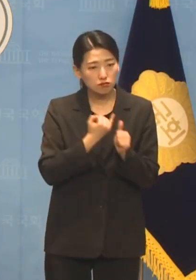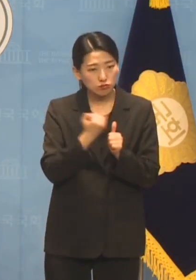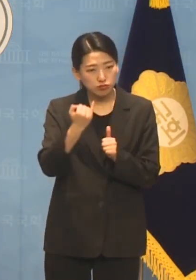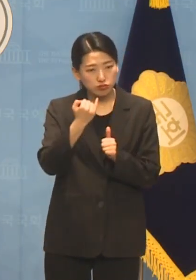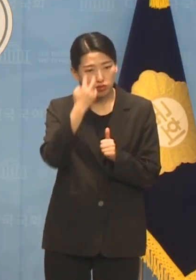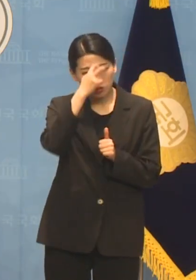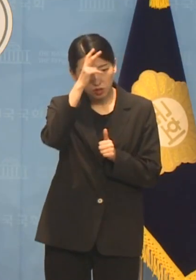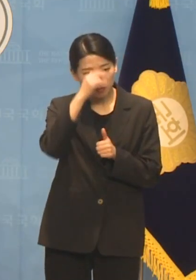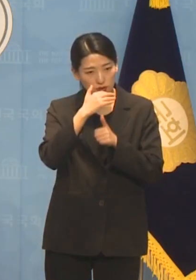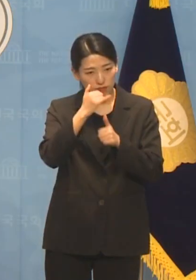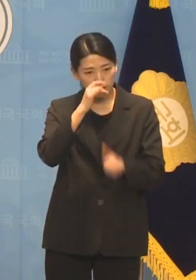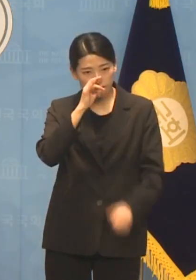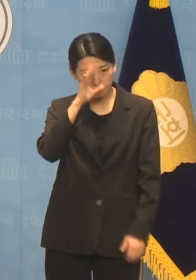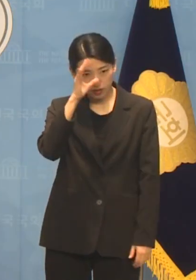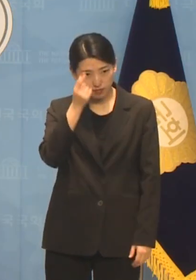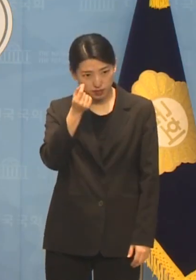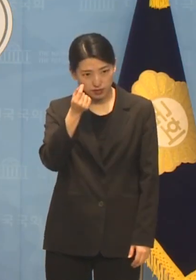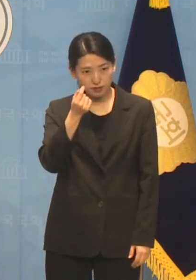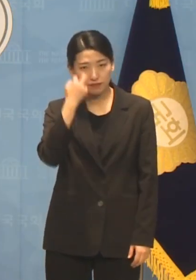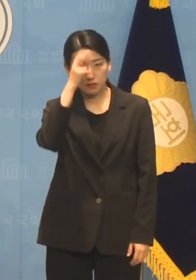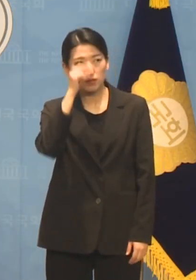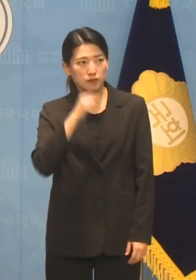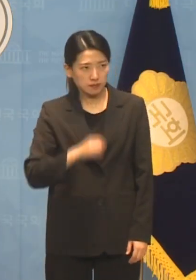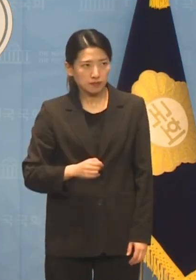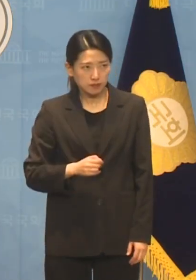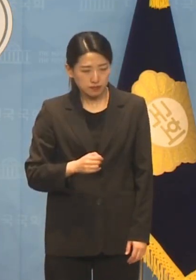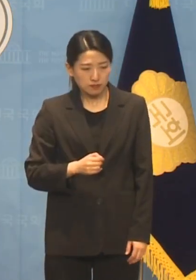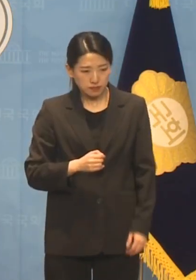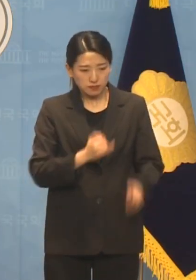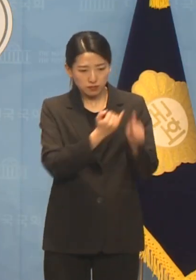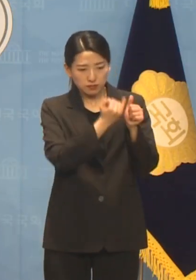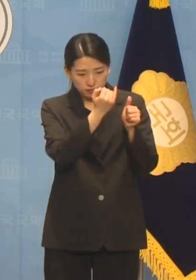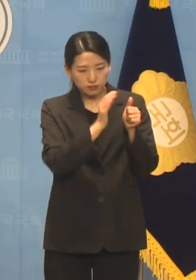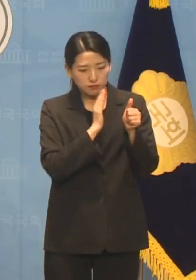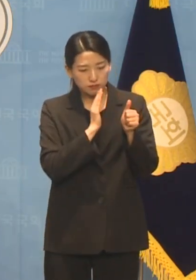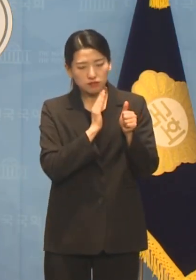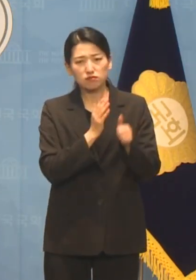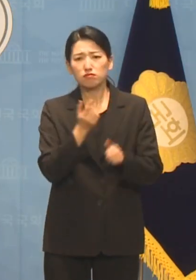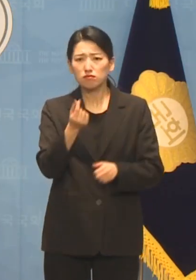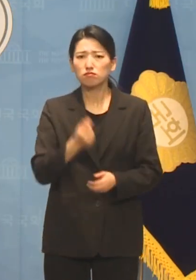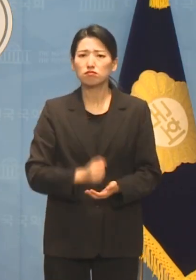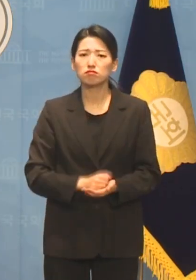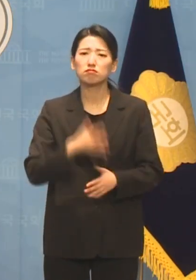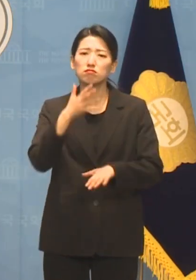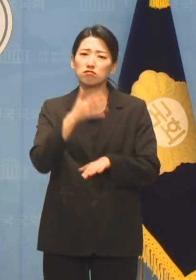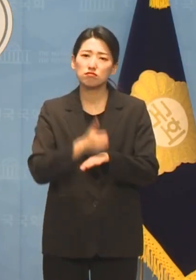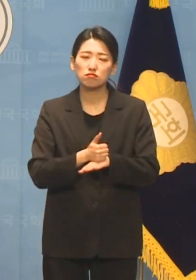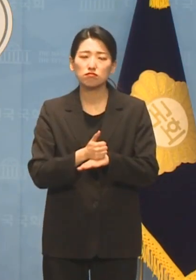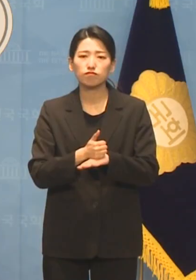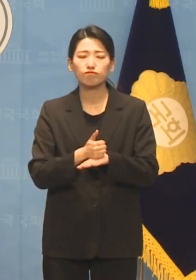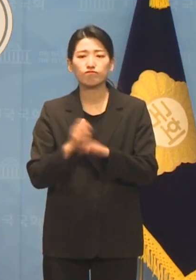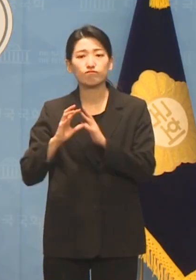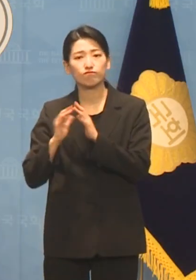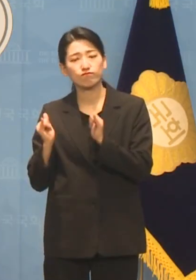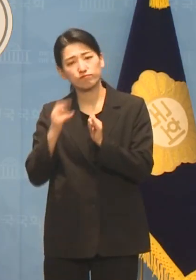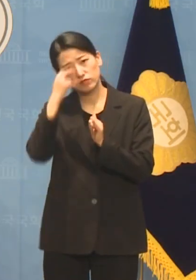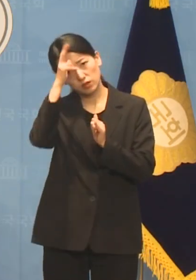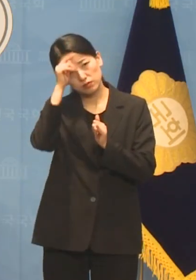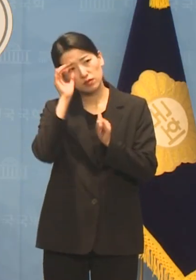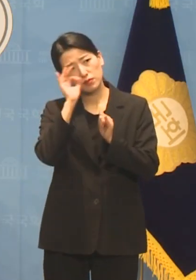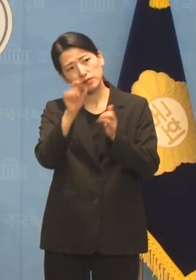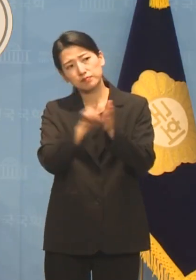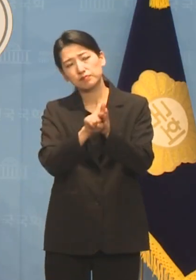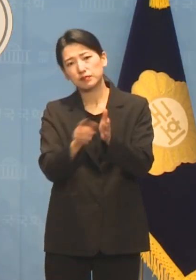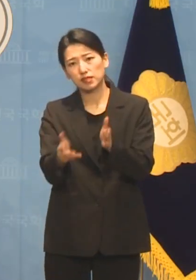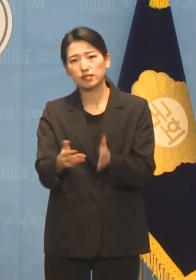검찰의 봐주기 수사가 계속되어 오늘날 국민의 신뢰를 저버리고 있다는 점입니다.